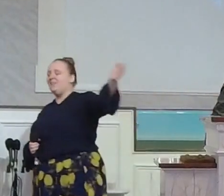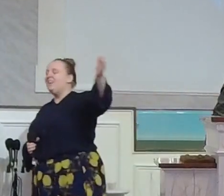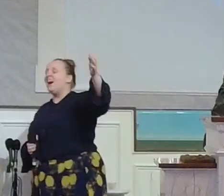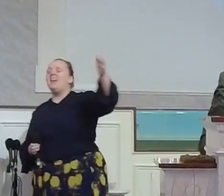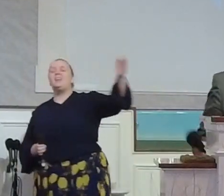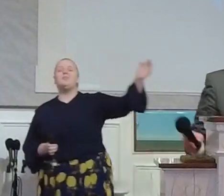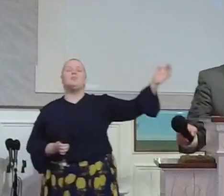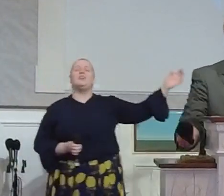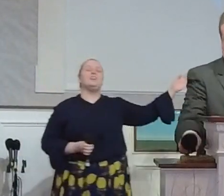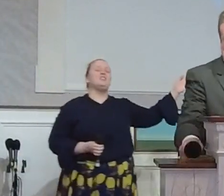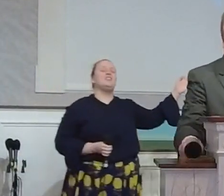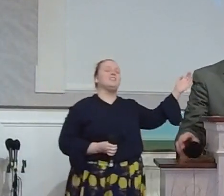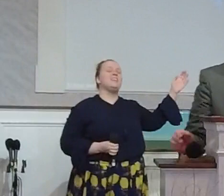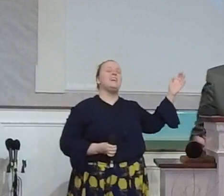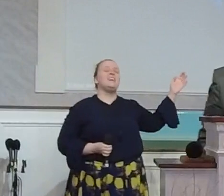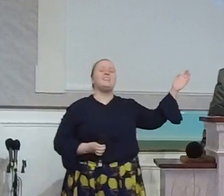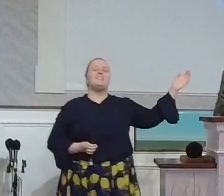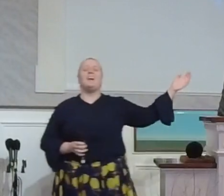vida.